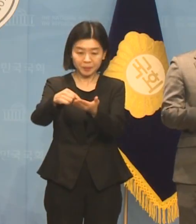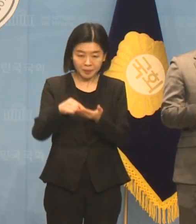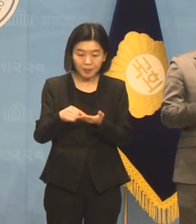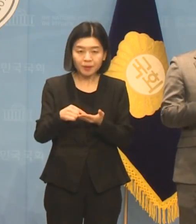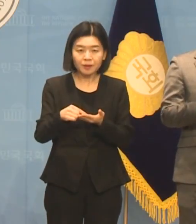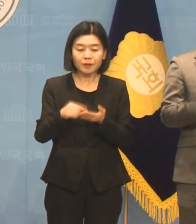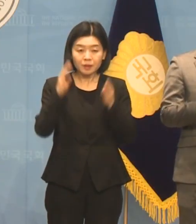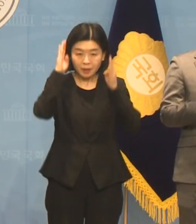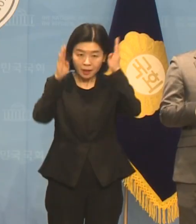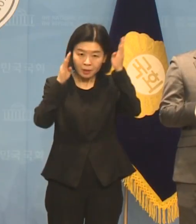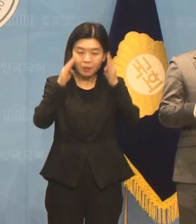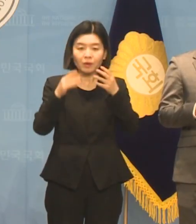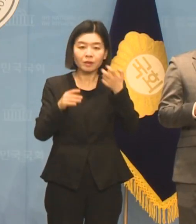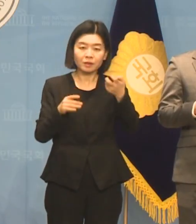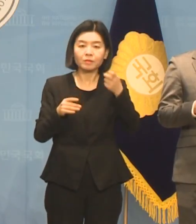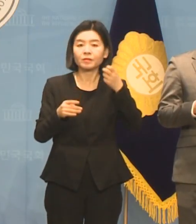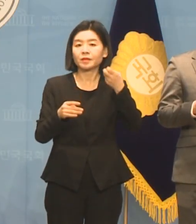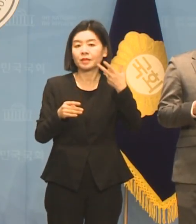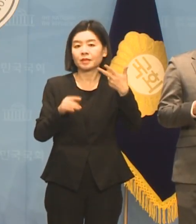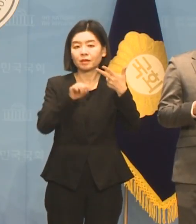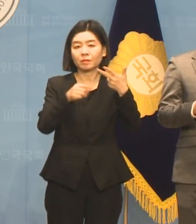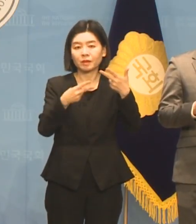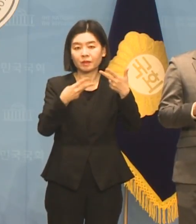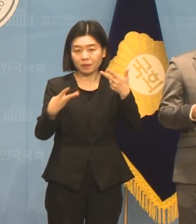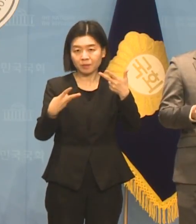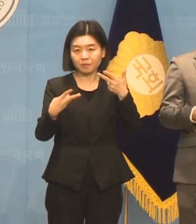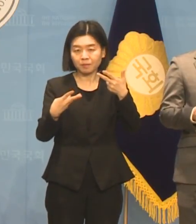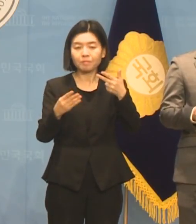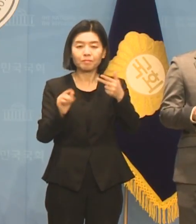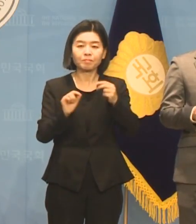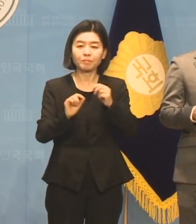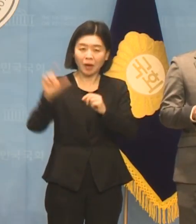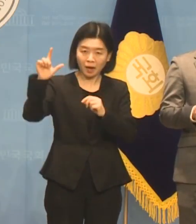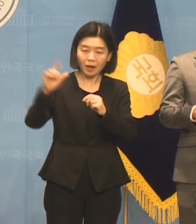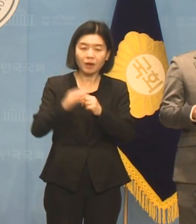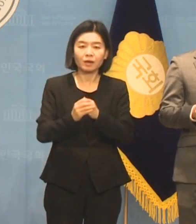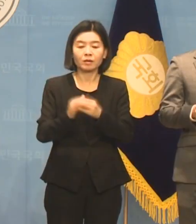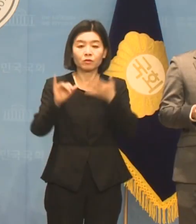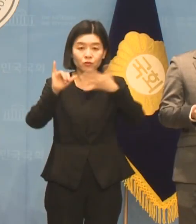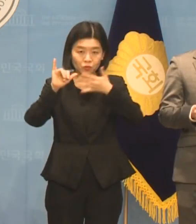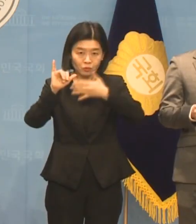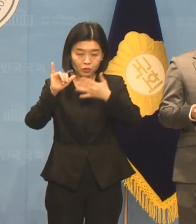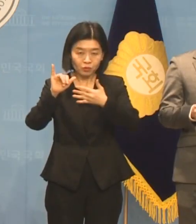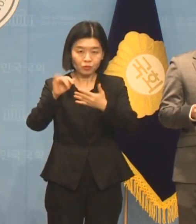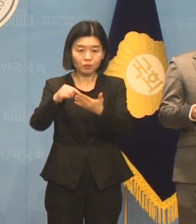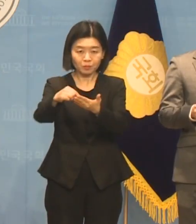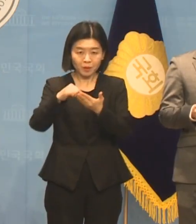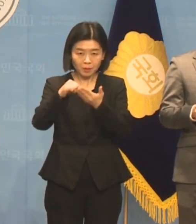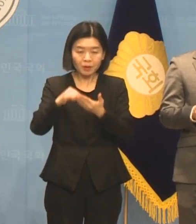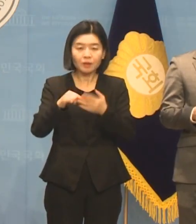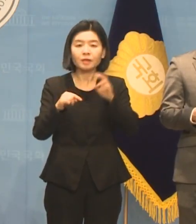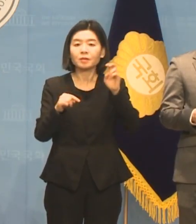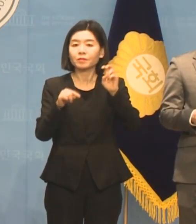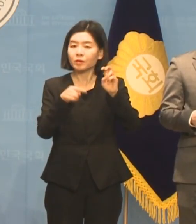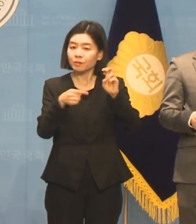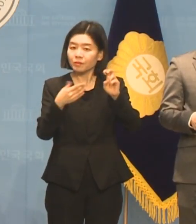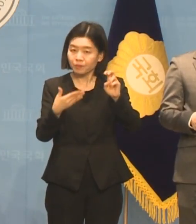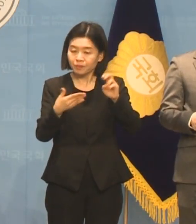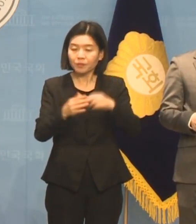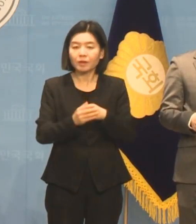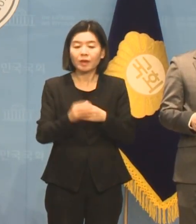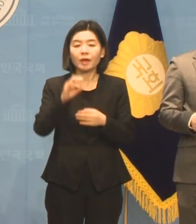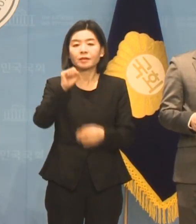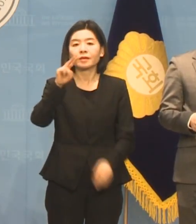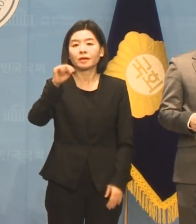네이버가 27.23%로 제일 높은 수치를 기록했고 그 뒤로 유튜브가 20.94%,